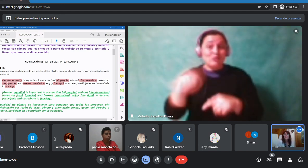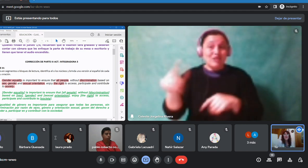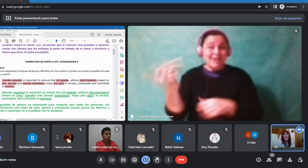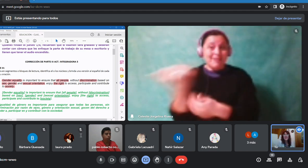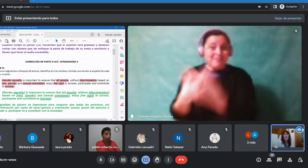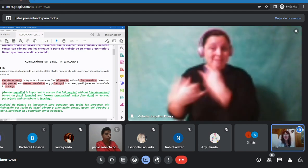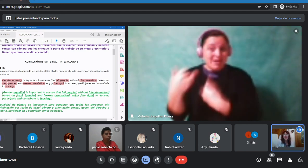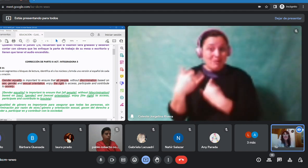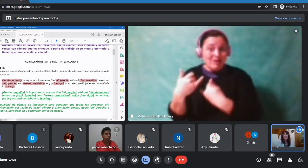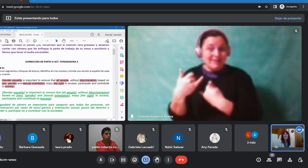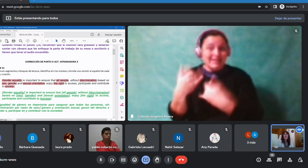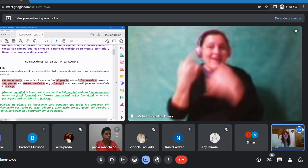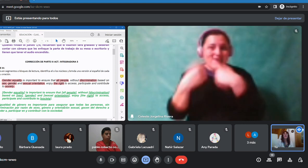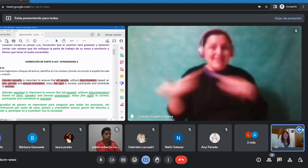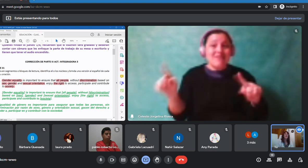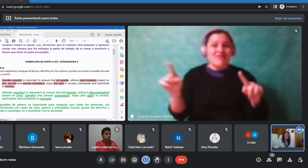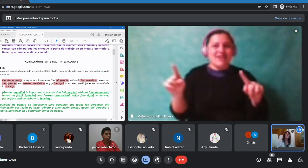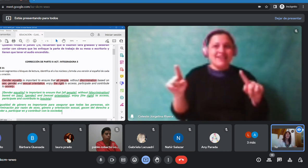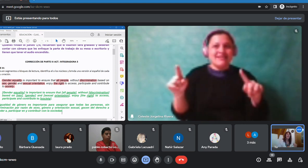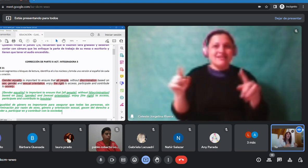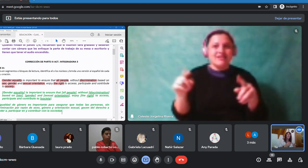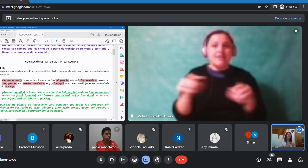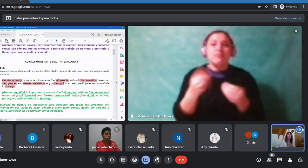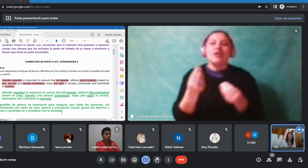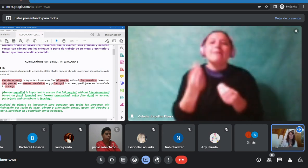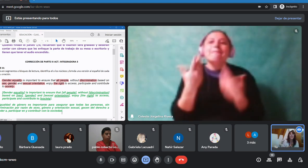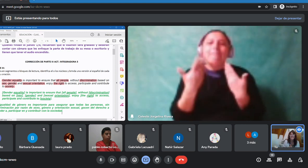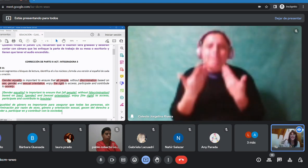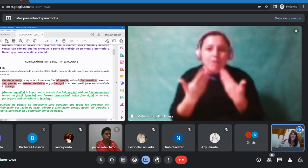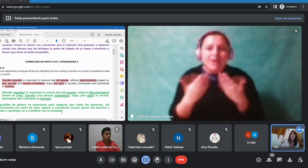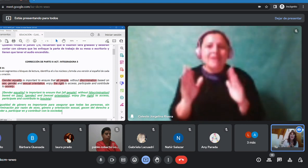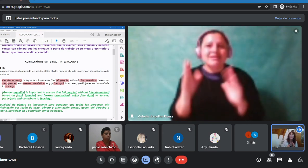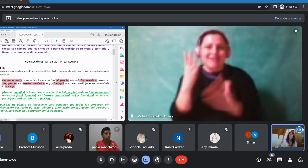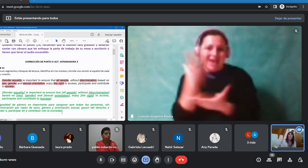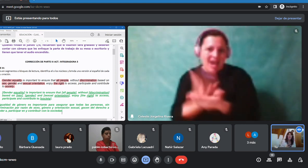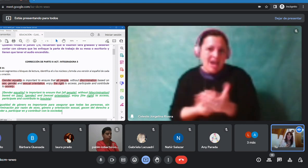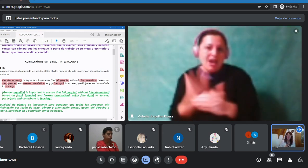No, esto no, no sería un error que, en cuanto al parcial que